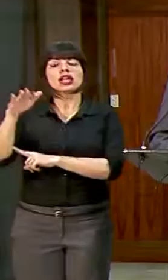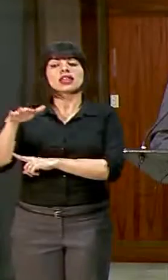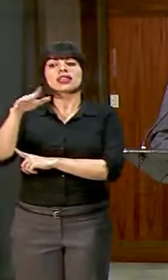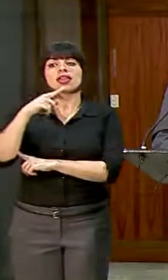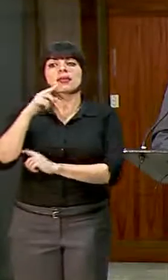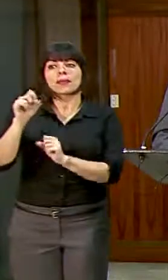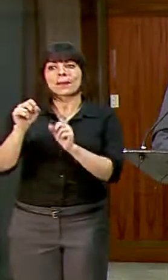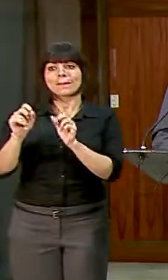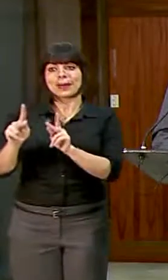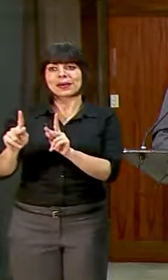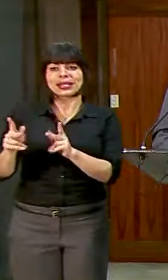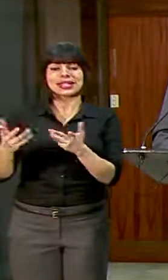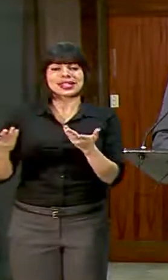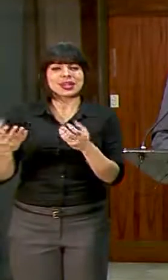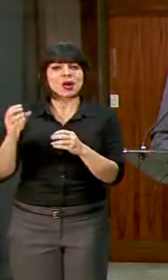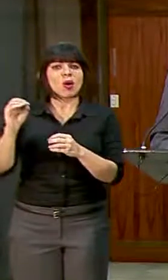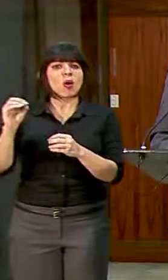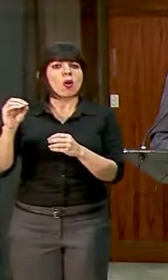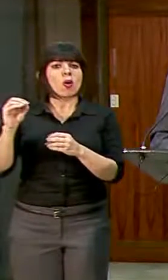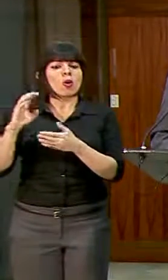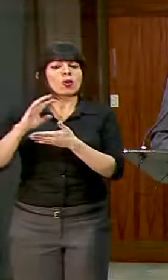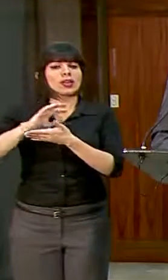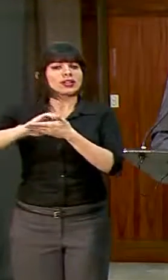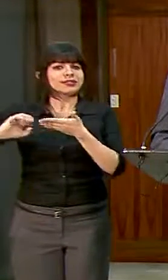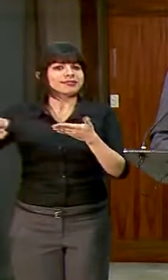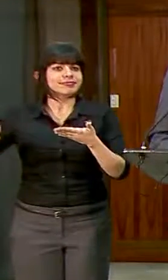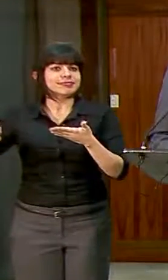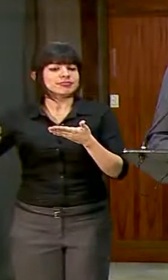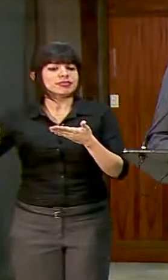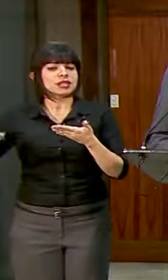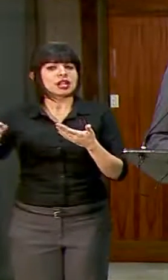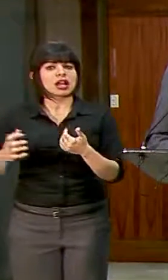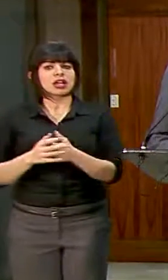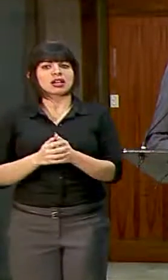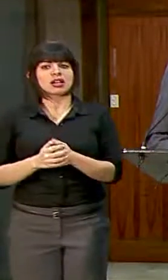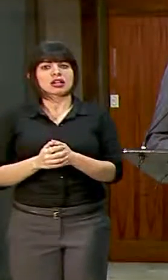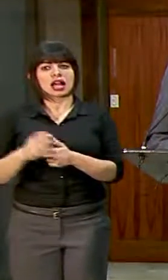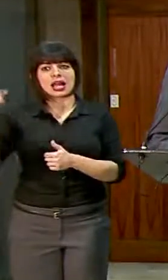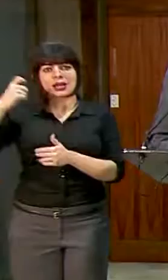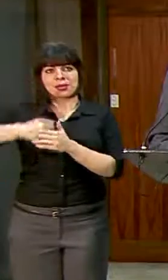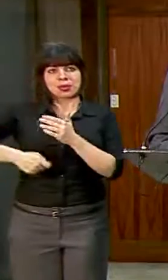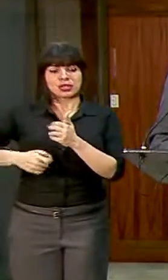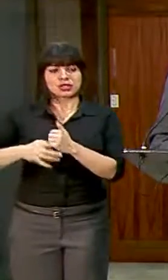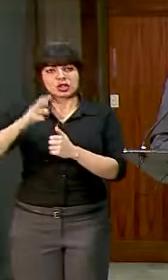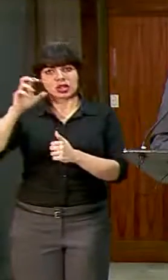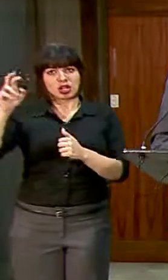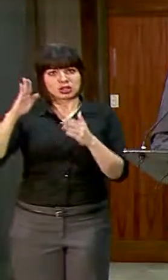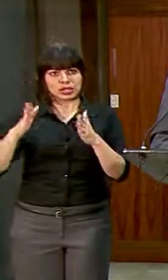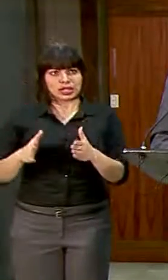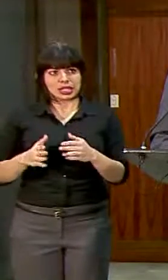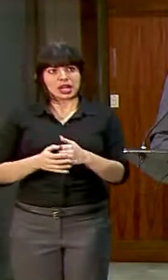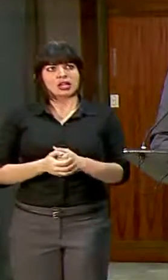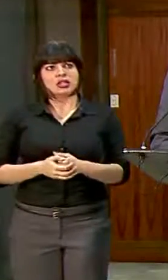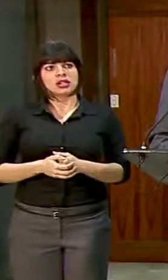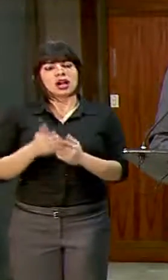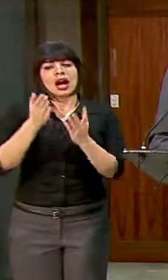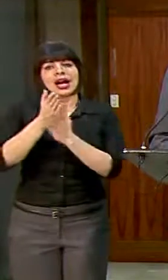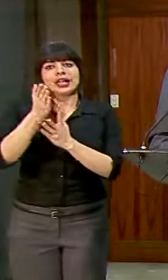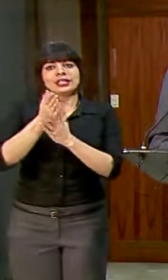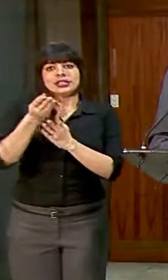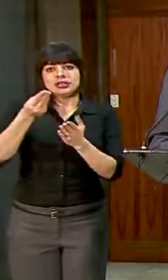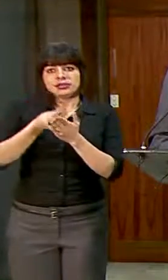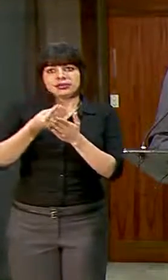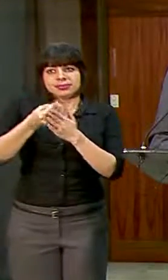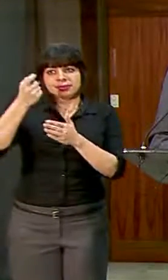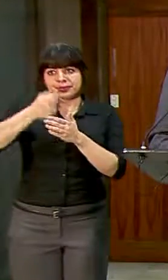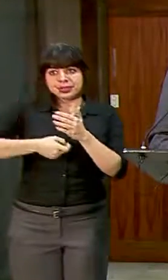de permitirle o de restarle al fisco costarricense el acceso a los recursos